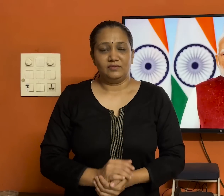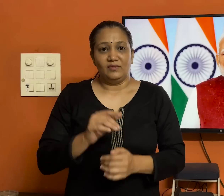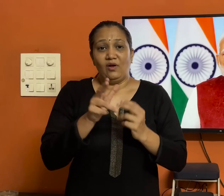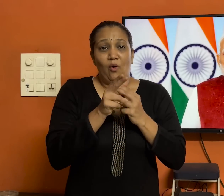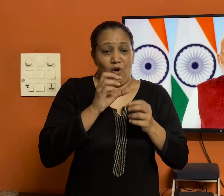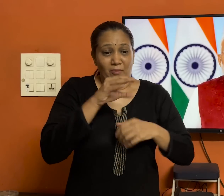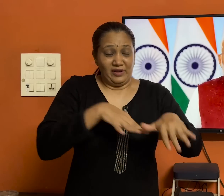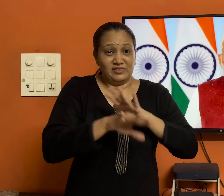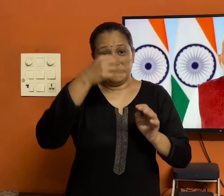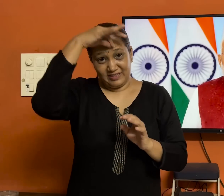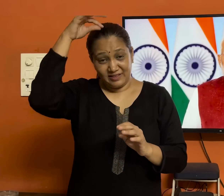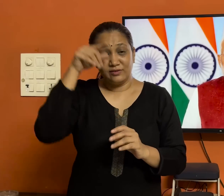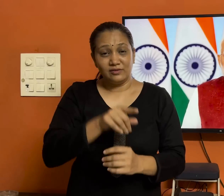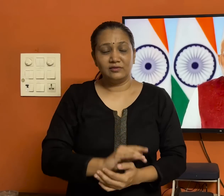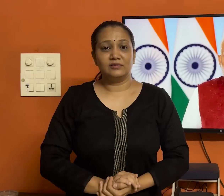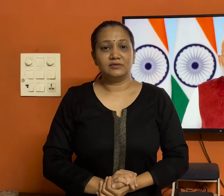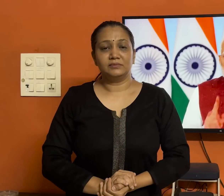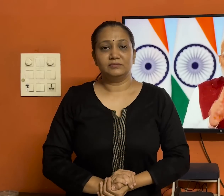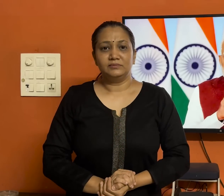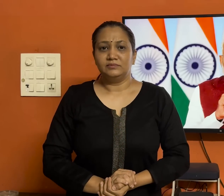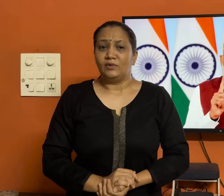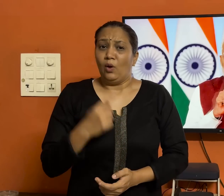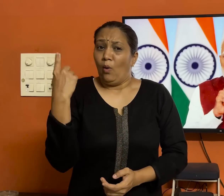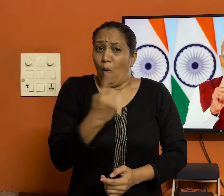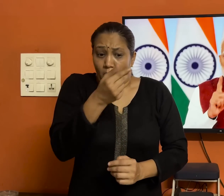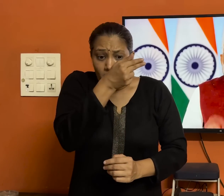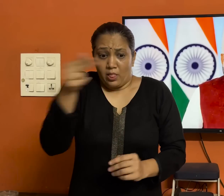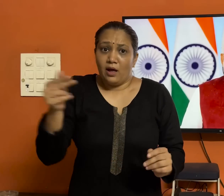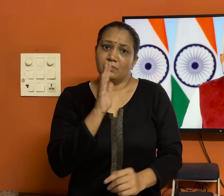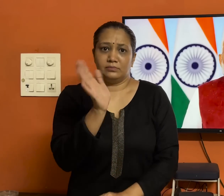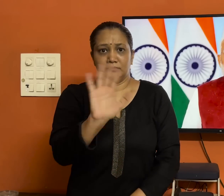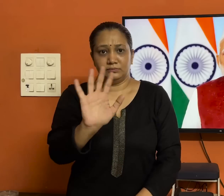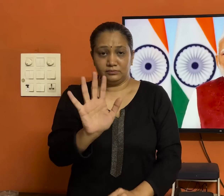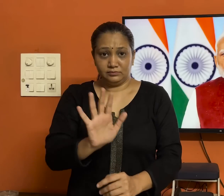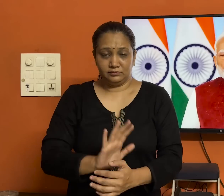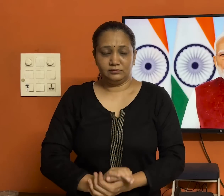ऑपरेशन सिंदूर ये सिर्फ नाम नहीं,